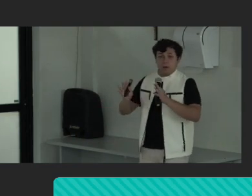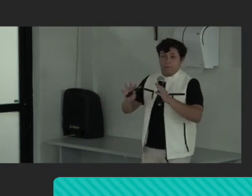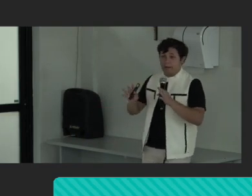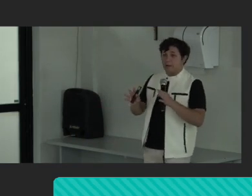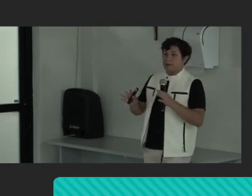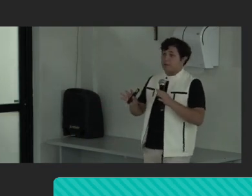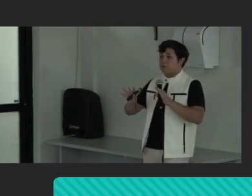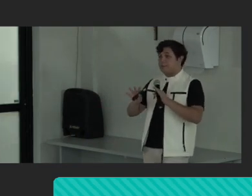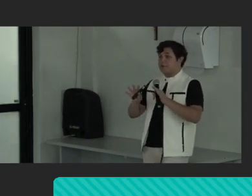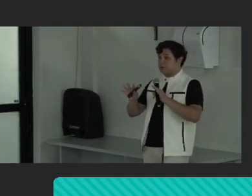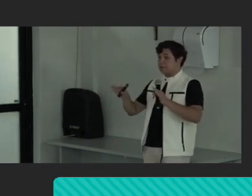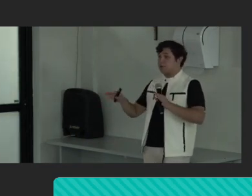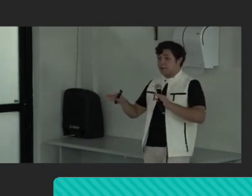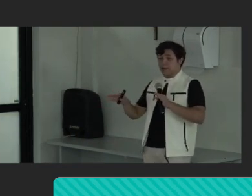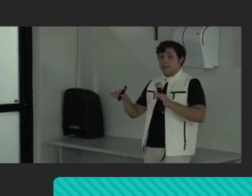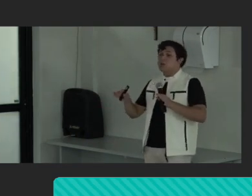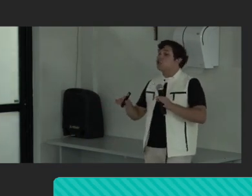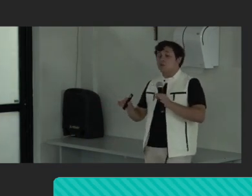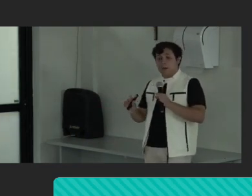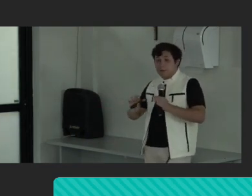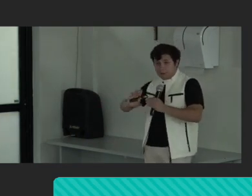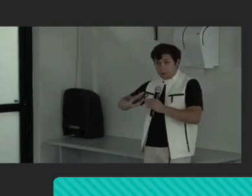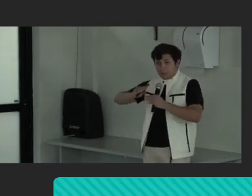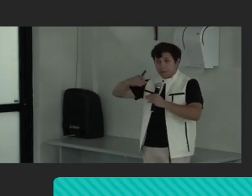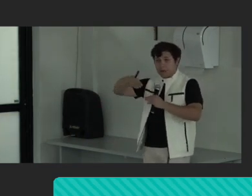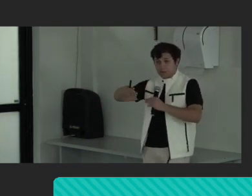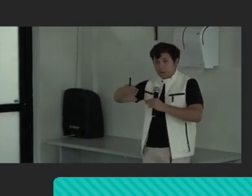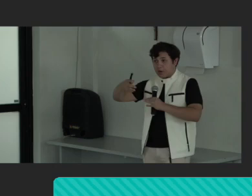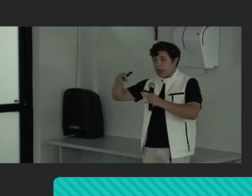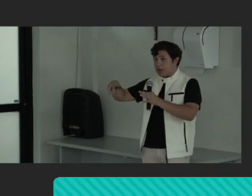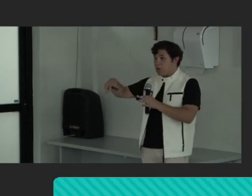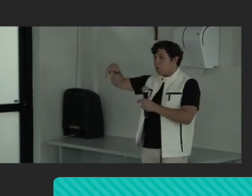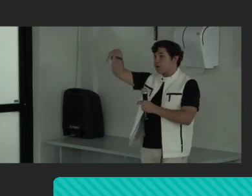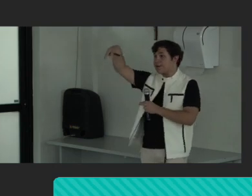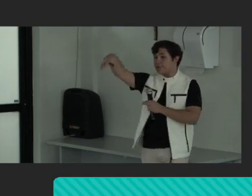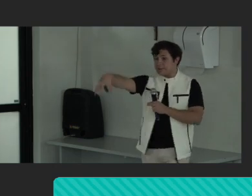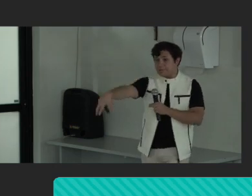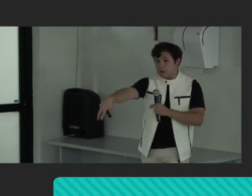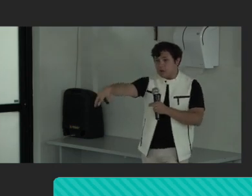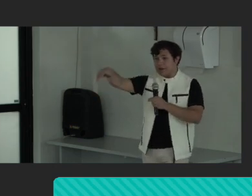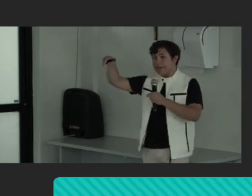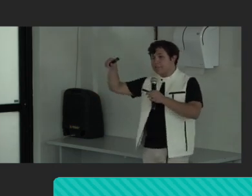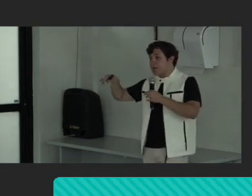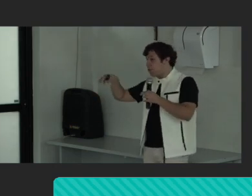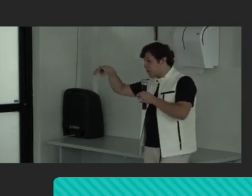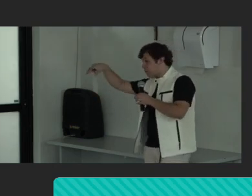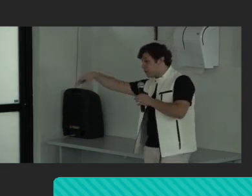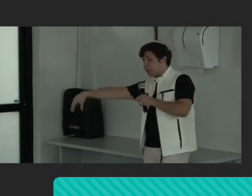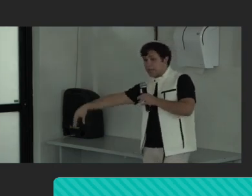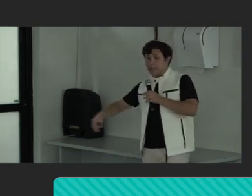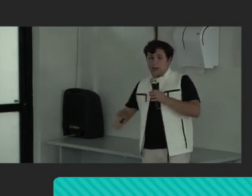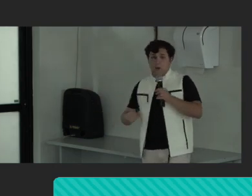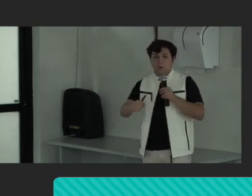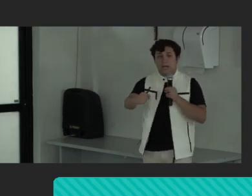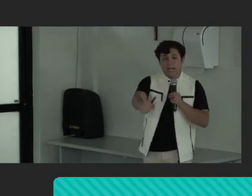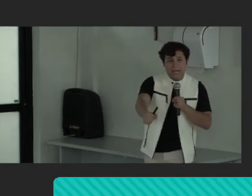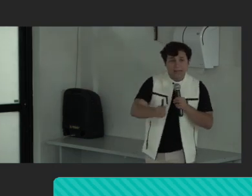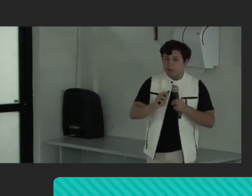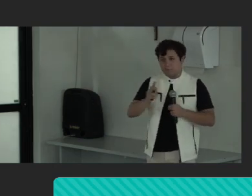comer con una persona sorda, yo no voy a poner mi computadora, un jarrón de flores, una botella, una jarra, no